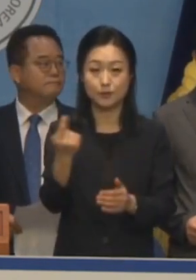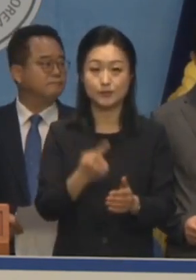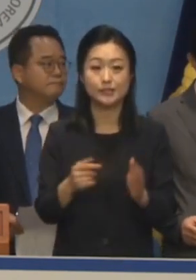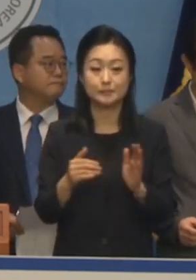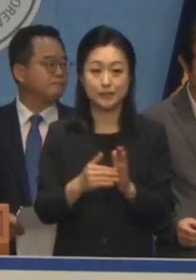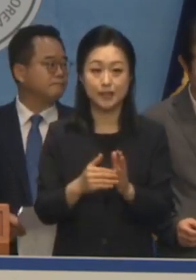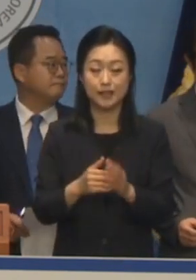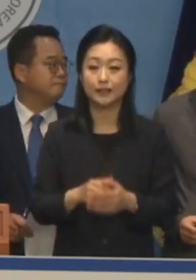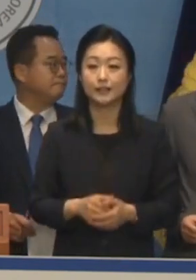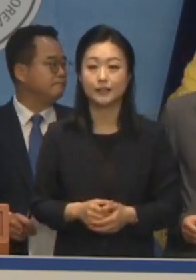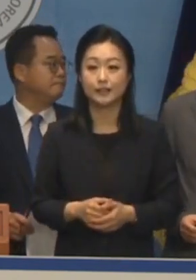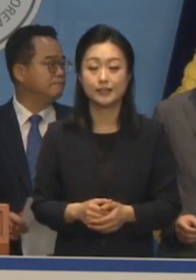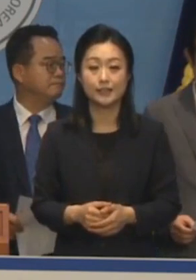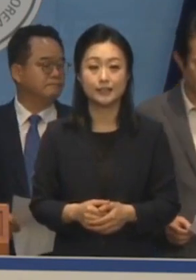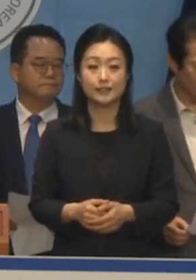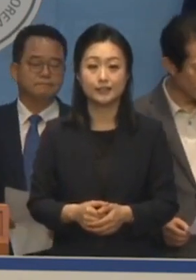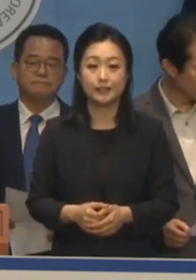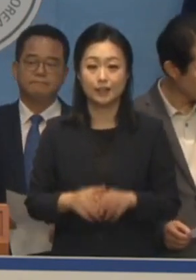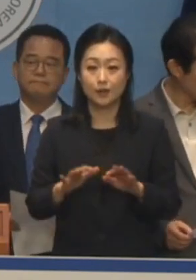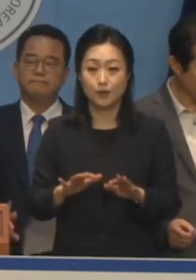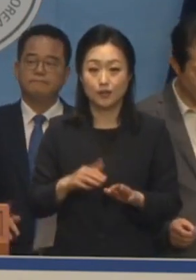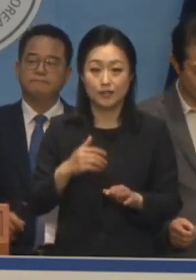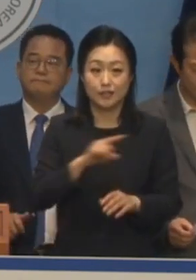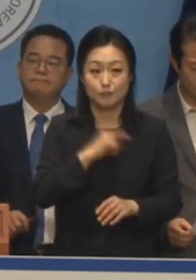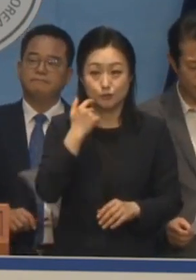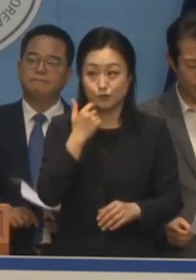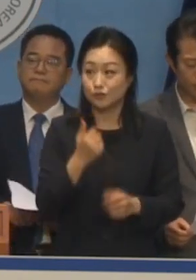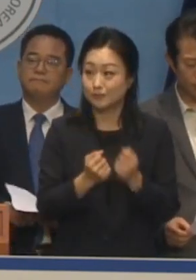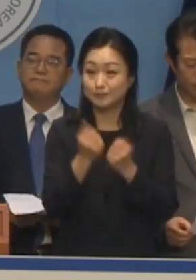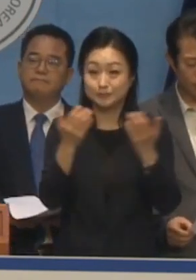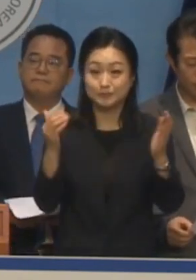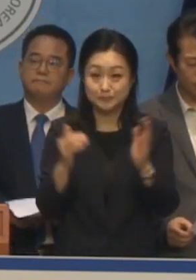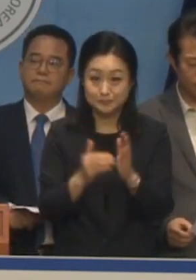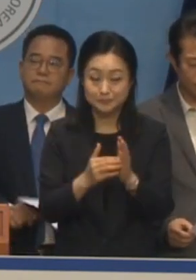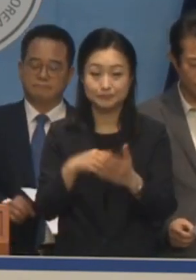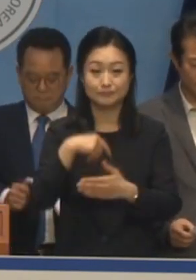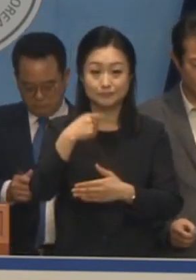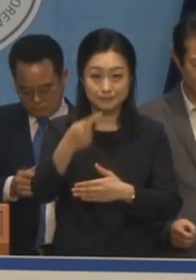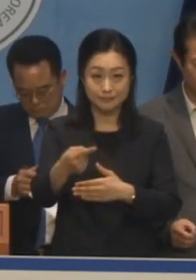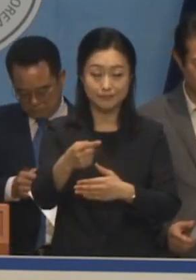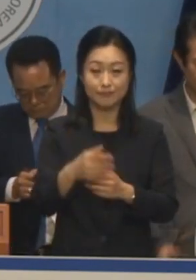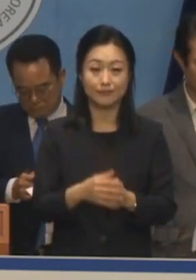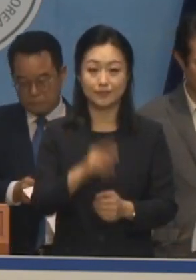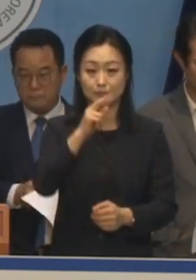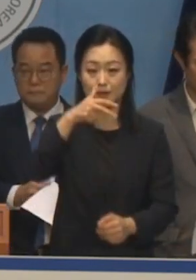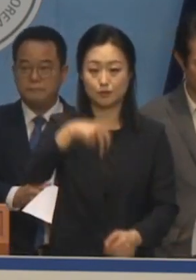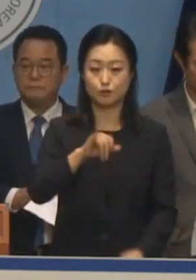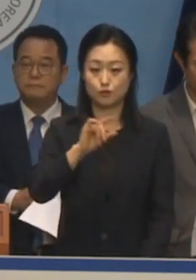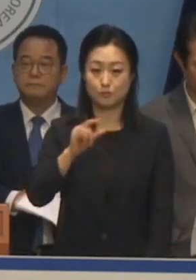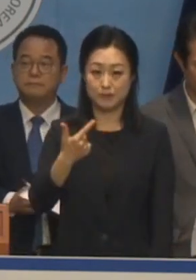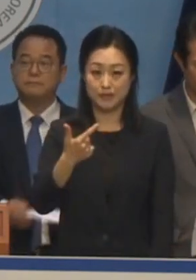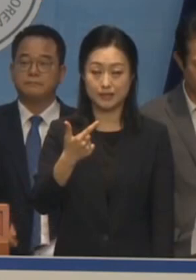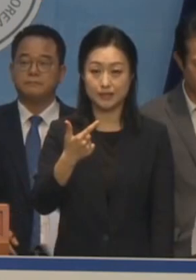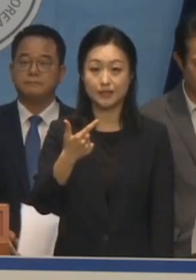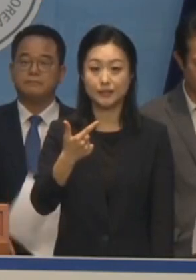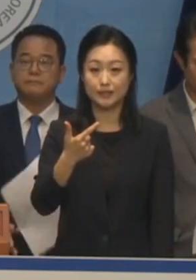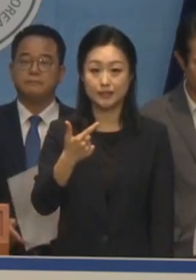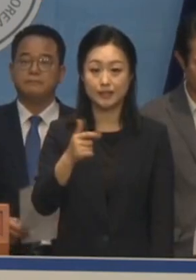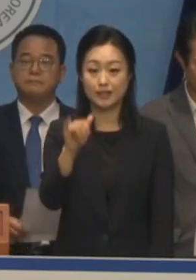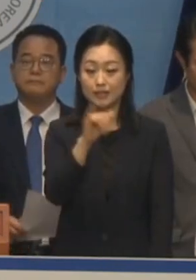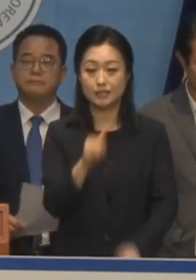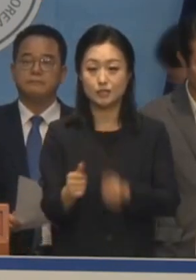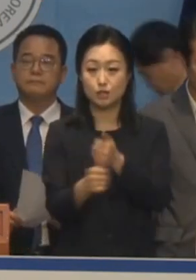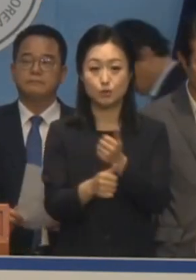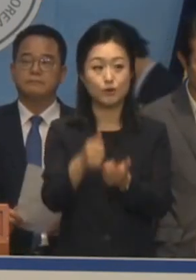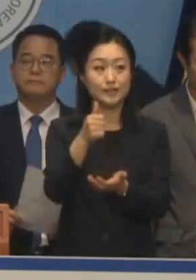주셨습니다. 그러면 참석자 소개를 마치고 먼저 기자회견 주최자인 박주민 더불어민주당